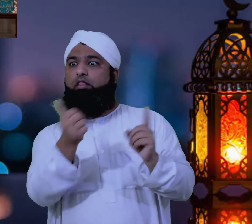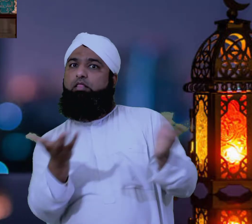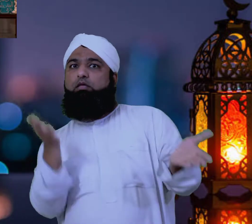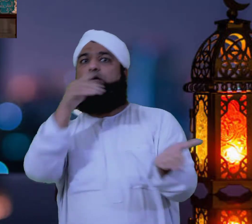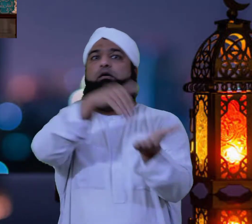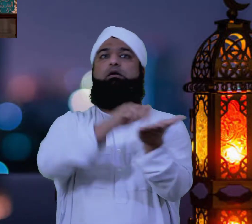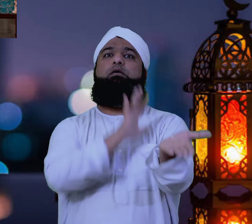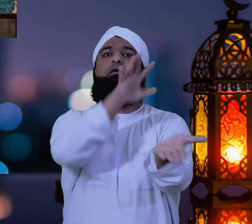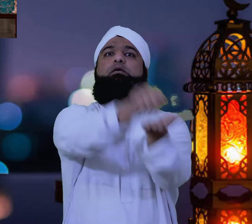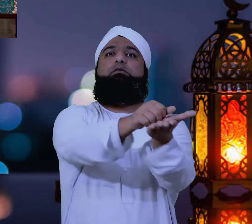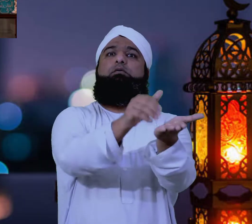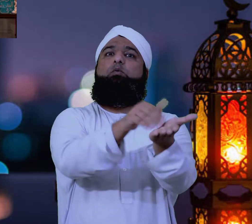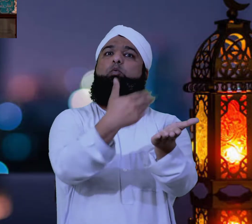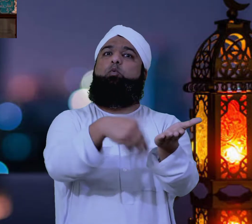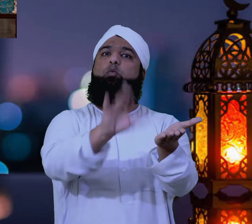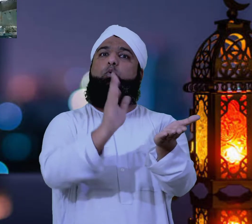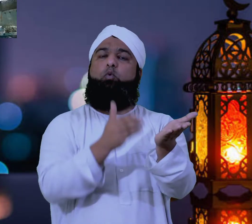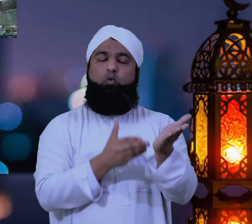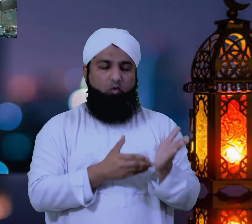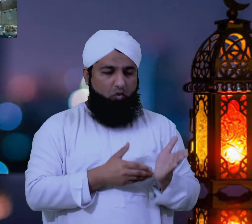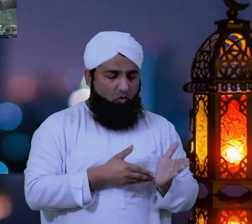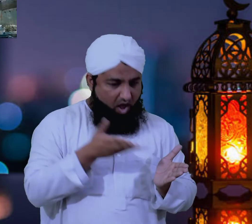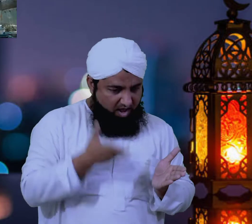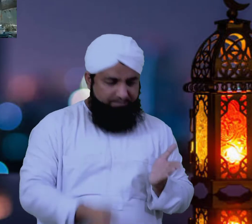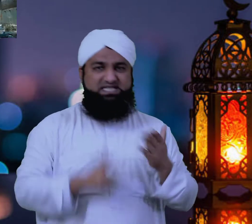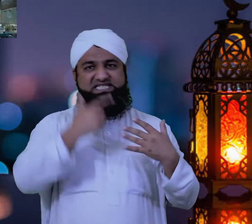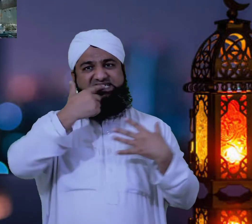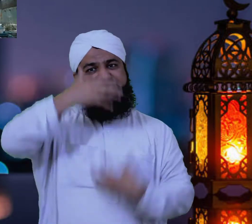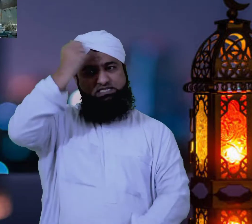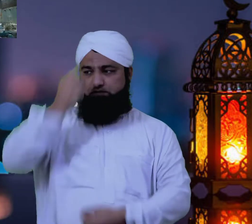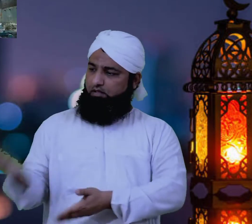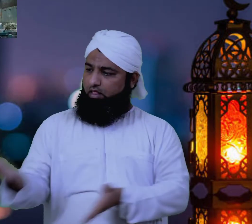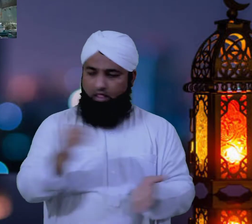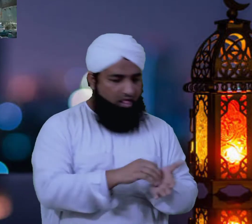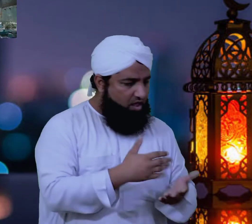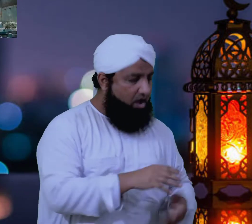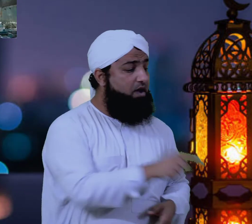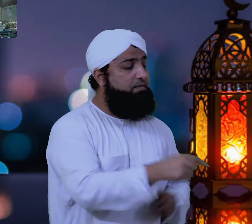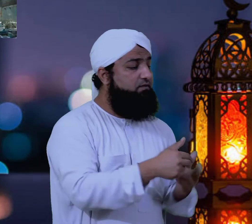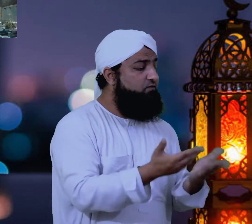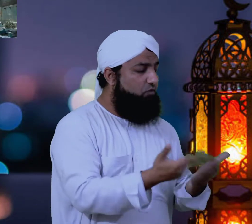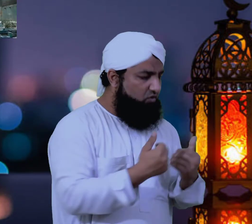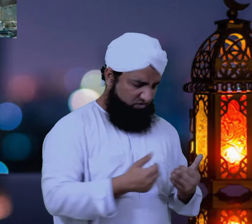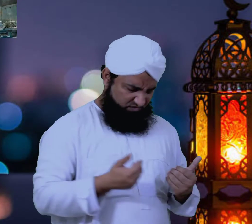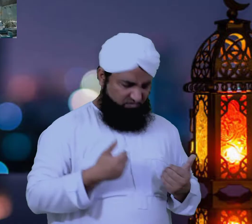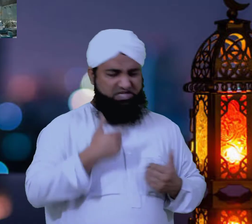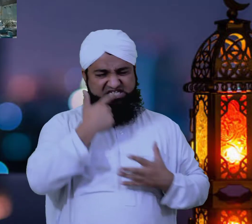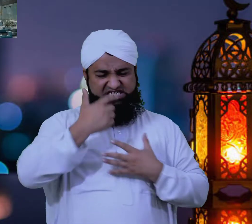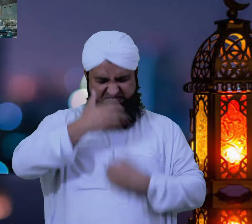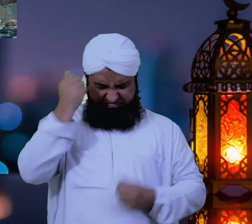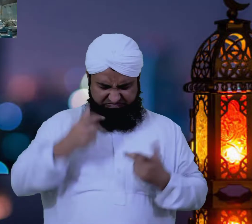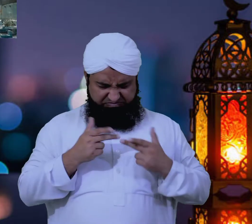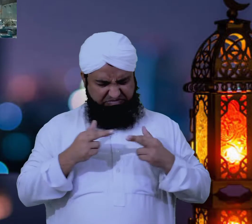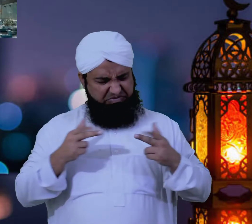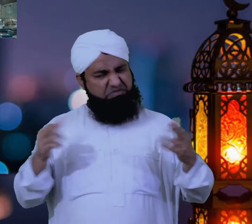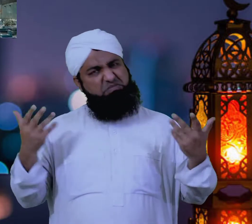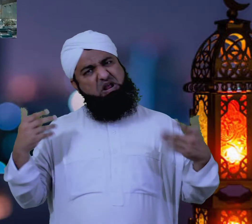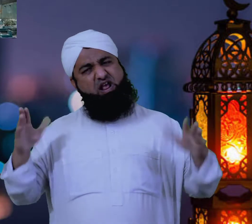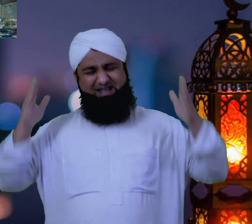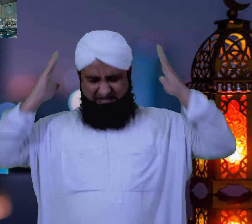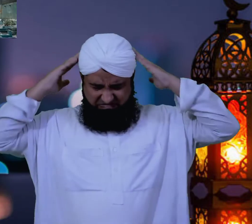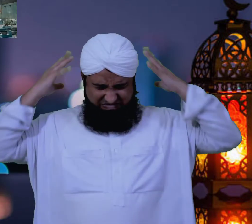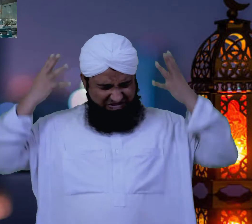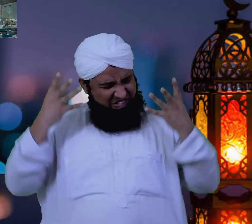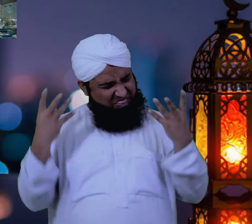سناؤ۔ تو ایک قبر سے آواز آئی، کفن پھٹ چکے، بال بکھر گئے، کھالیں ٹکڑے ٹکڑے ہو گئی اور آنکھیں